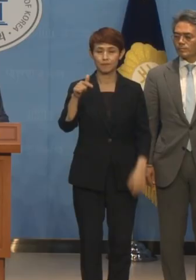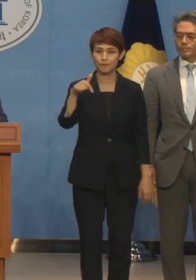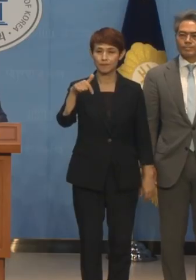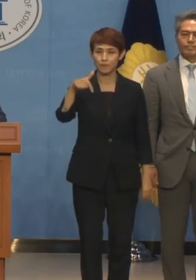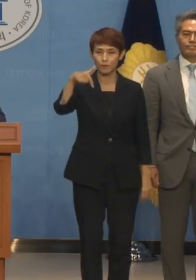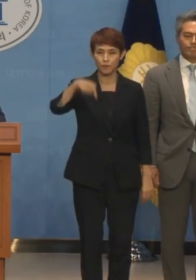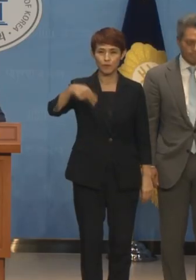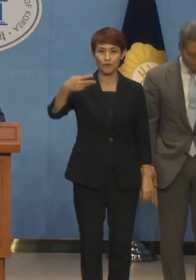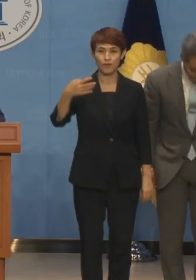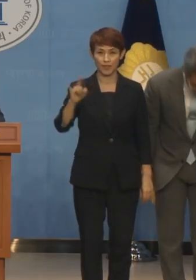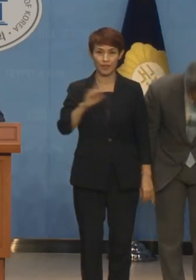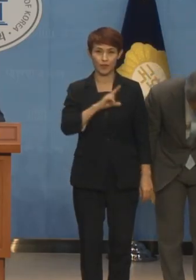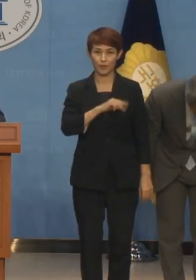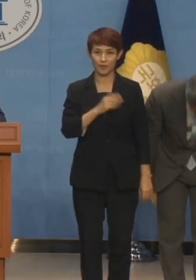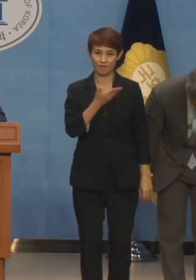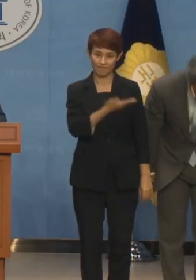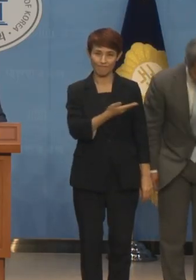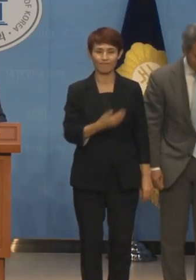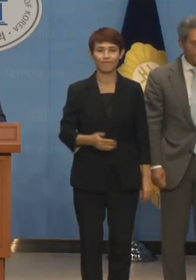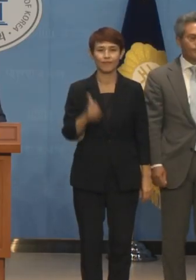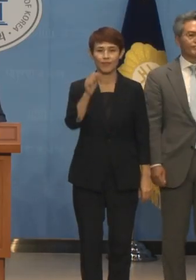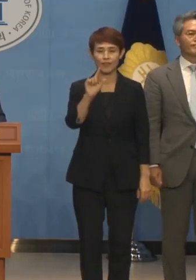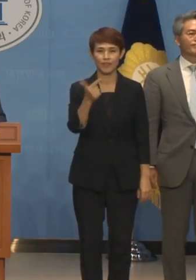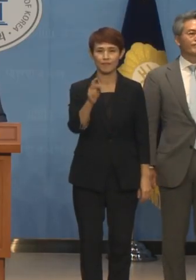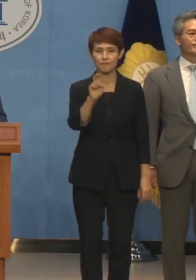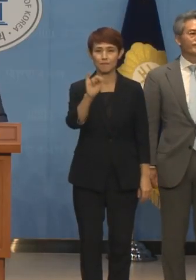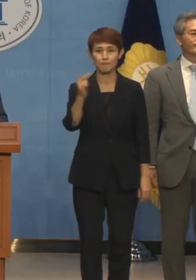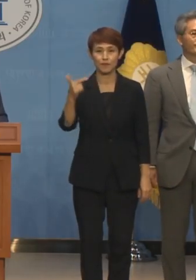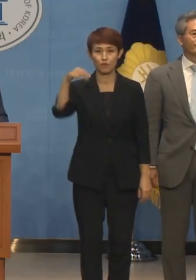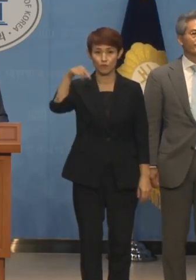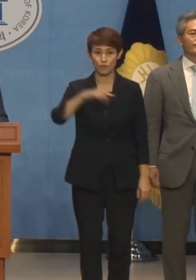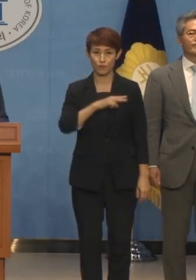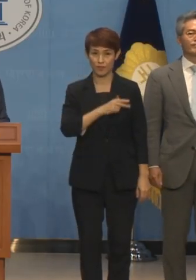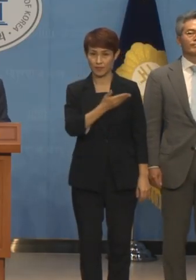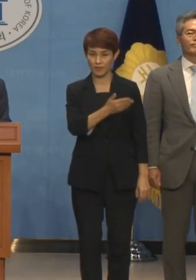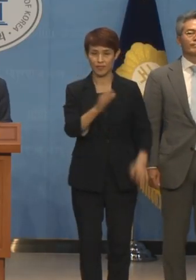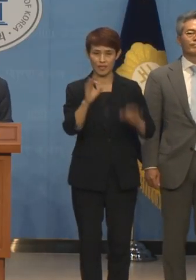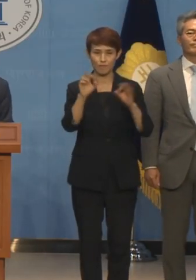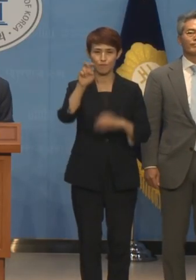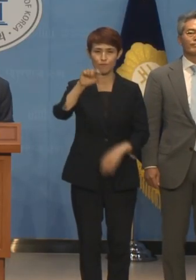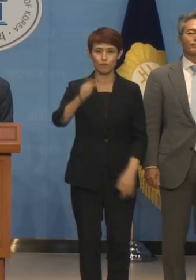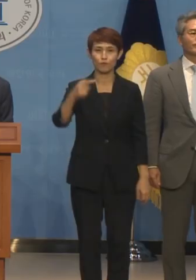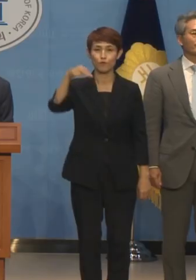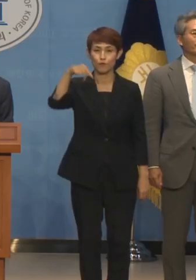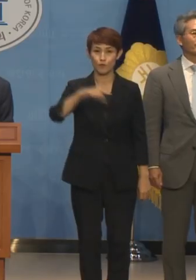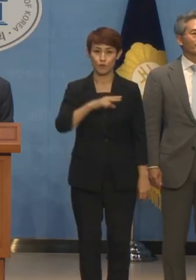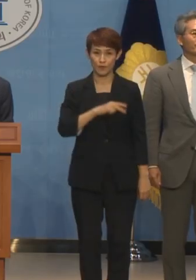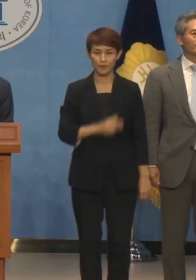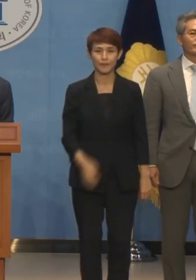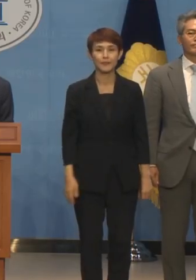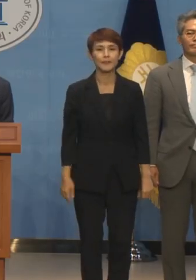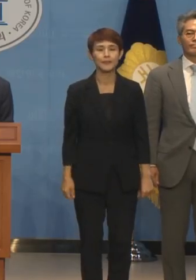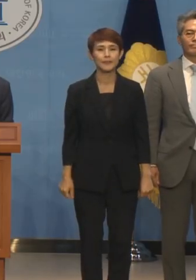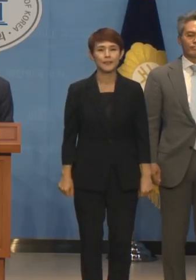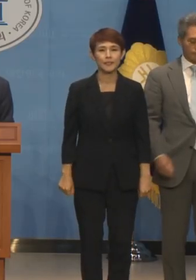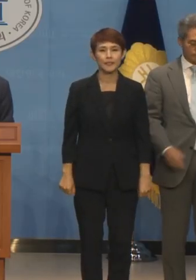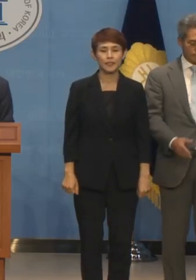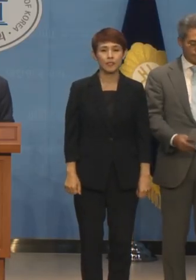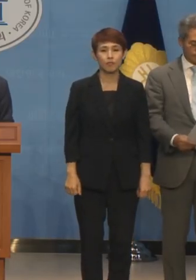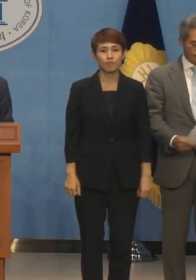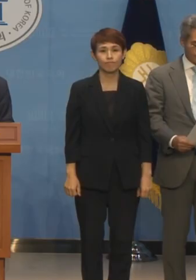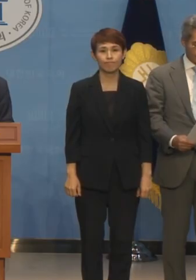김기표 의원님 모셨고요. 한민수 의원님 모셨습니다. 김문수 의원님 모셨습니다. 자, 그러면